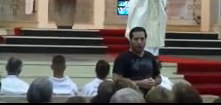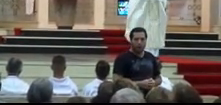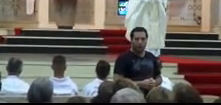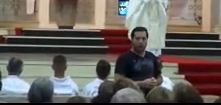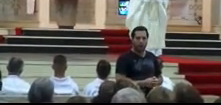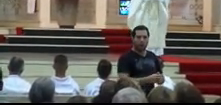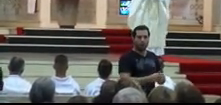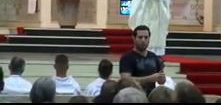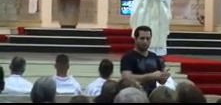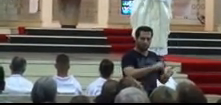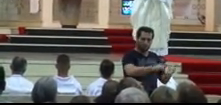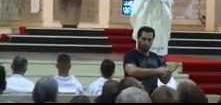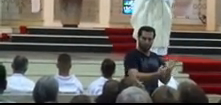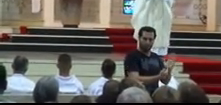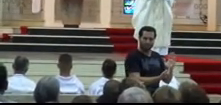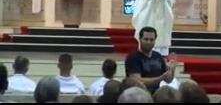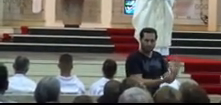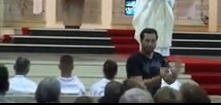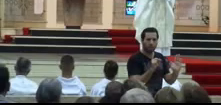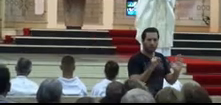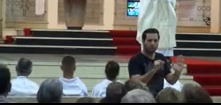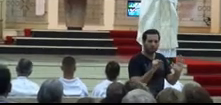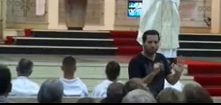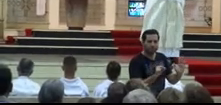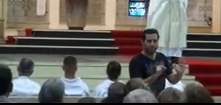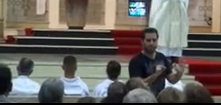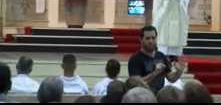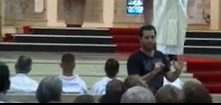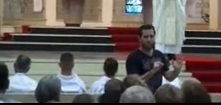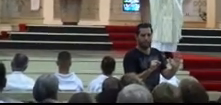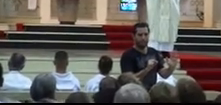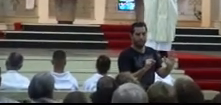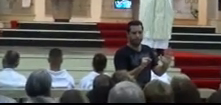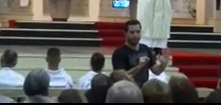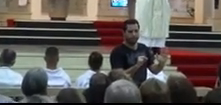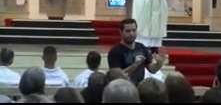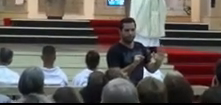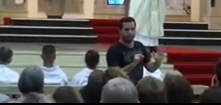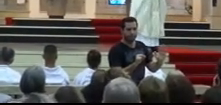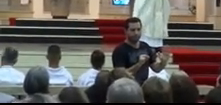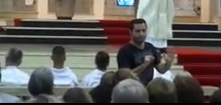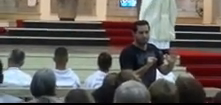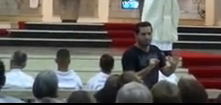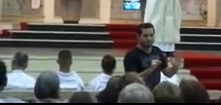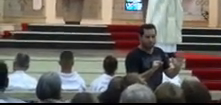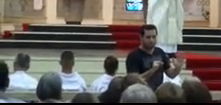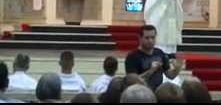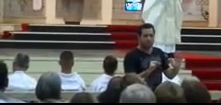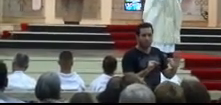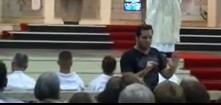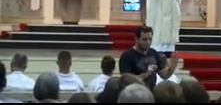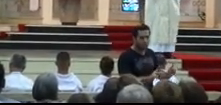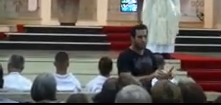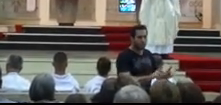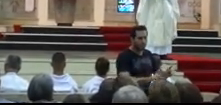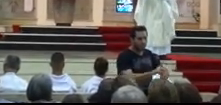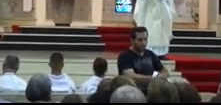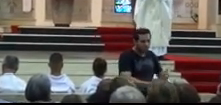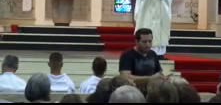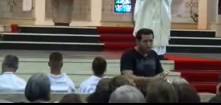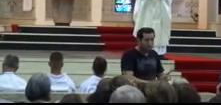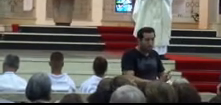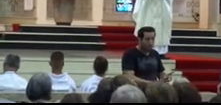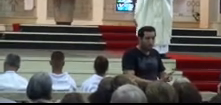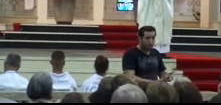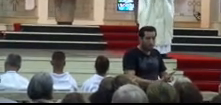em significado, símbolo, para nos dizer que a libertação do povo de Deus tem